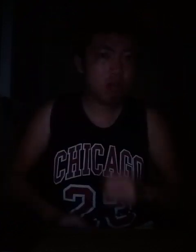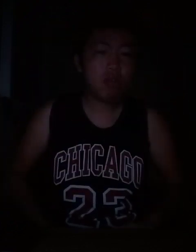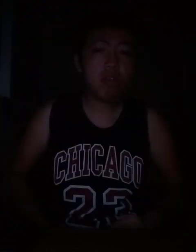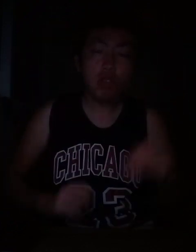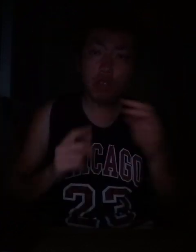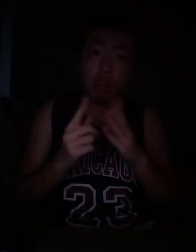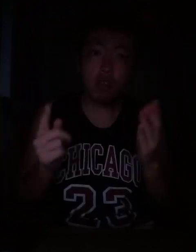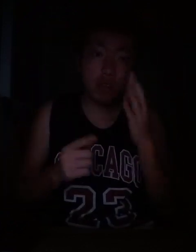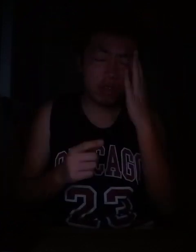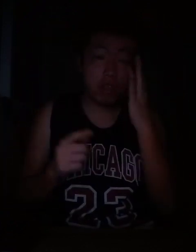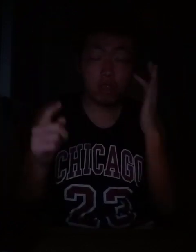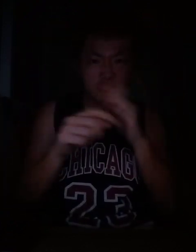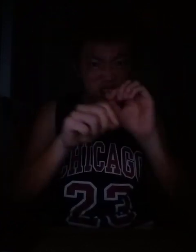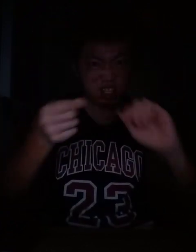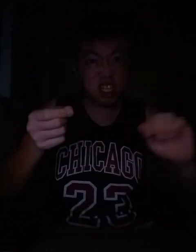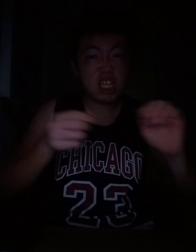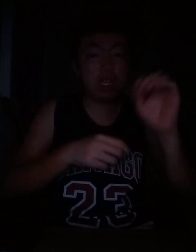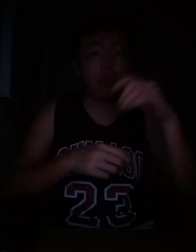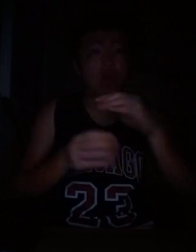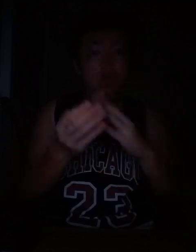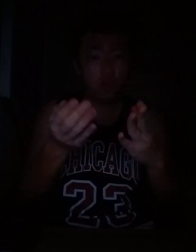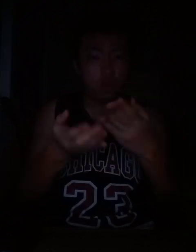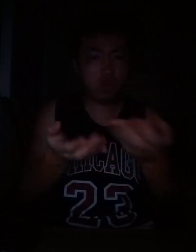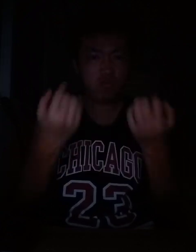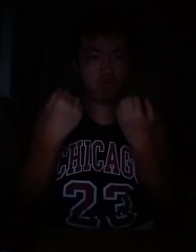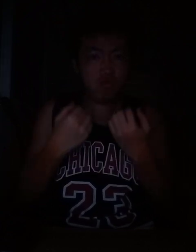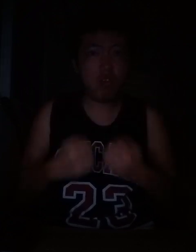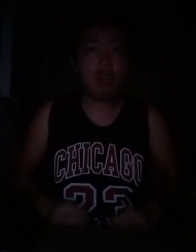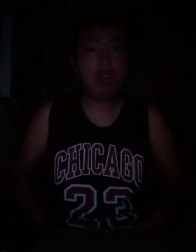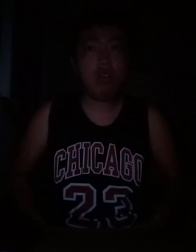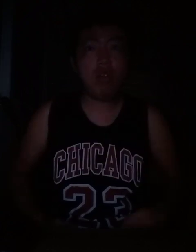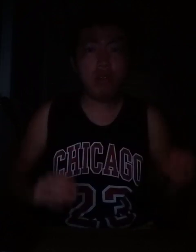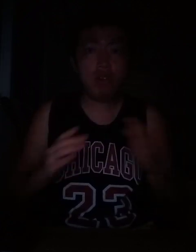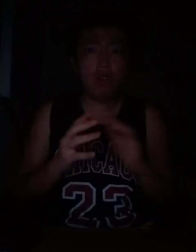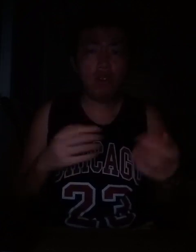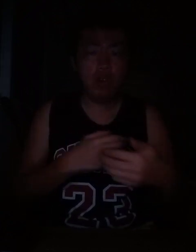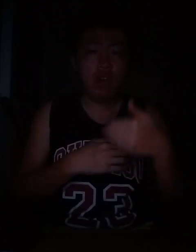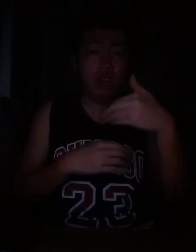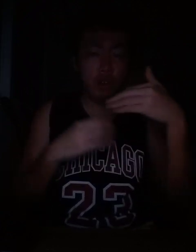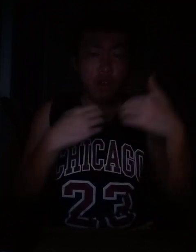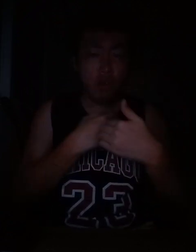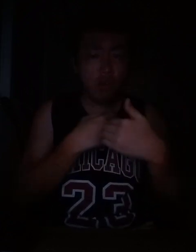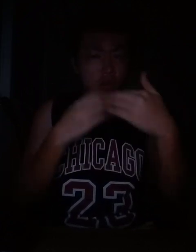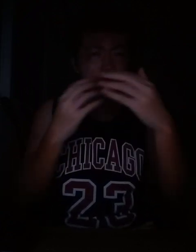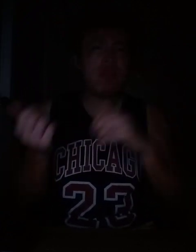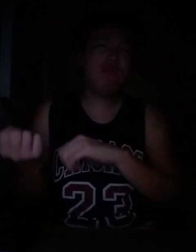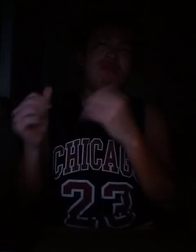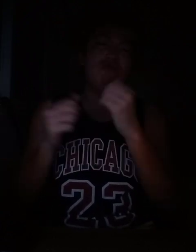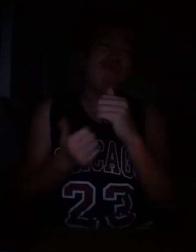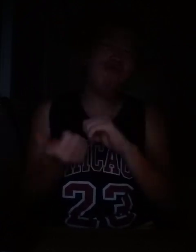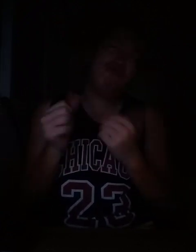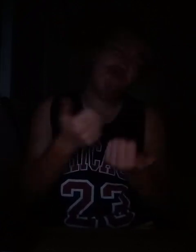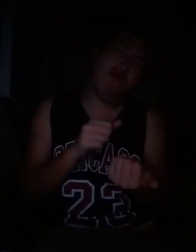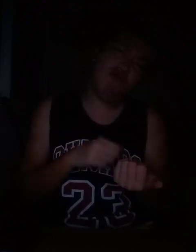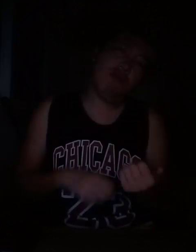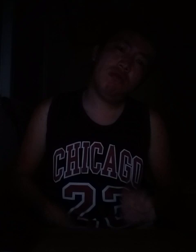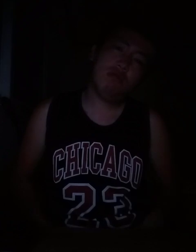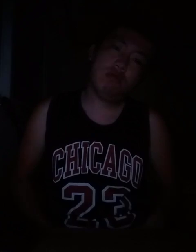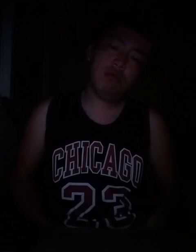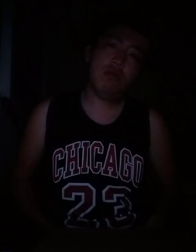구조대원이 차문을 뜯고 운전자를 구조합니다. 바로 병원으로 이송했지만 결국 숨을 거뒀습니다. 밤